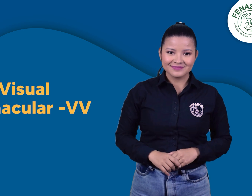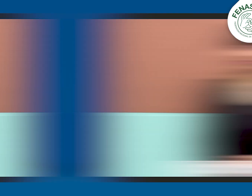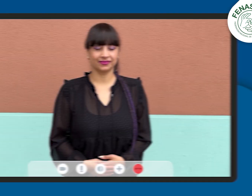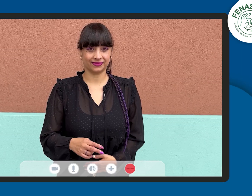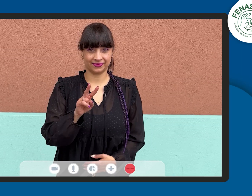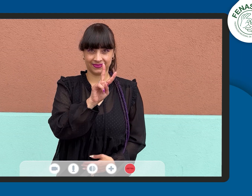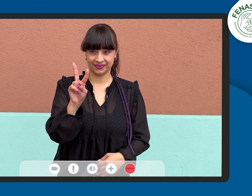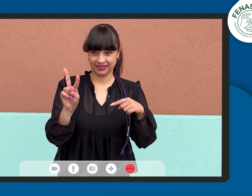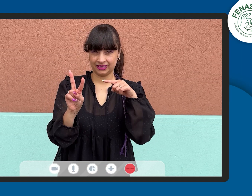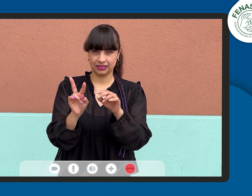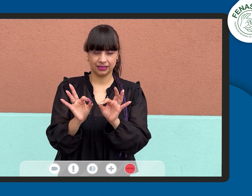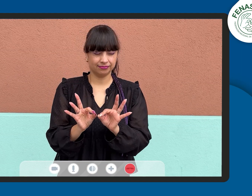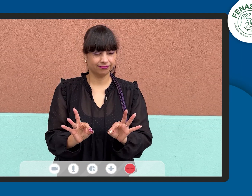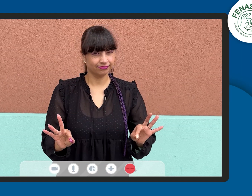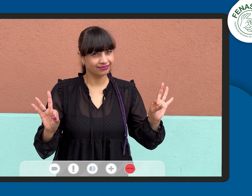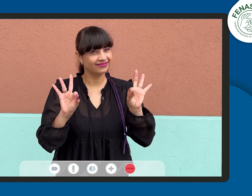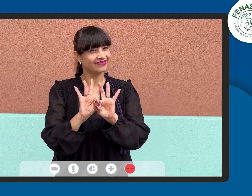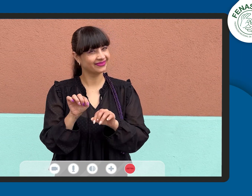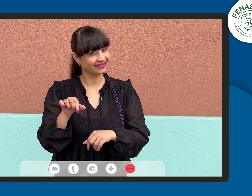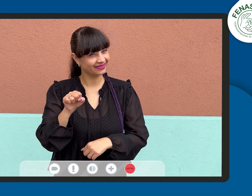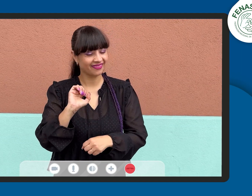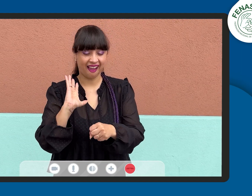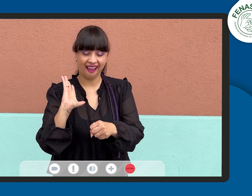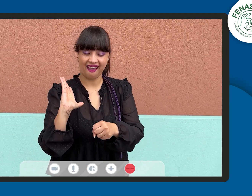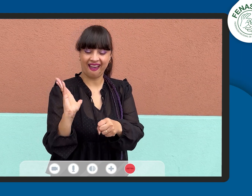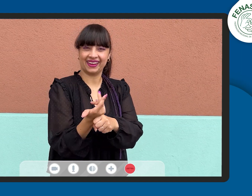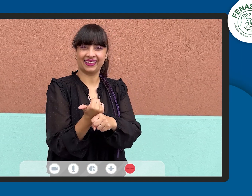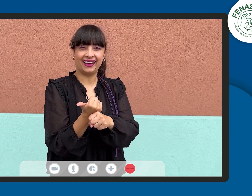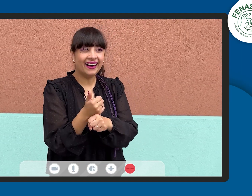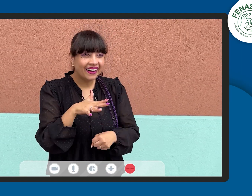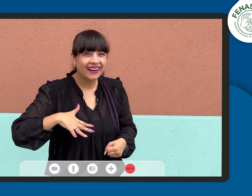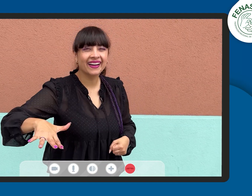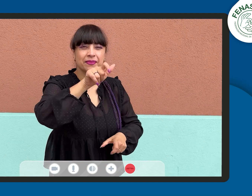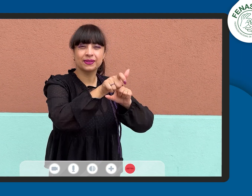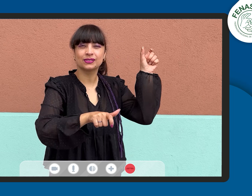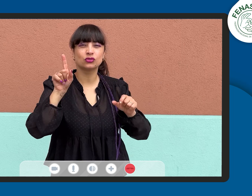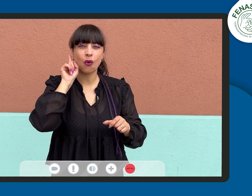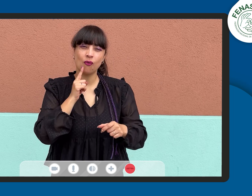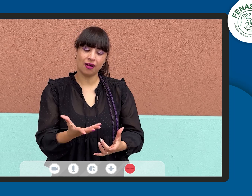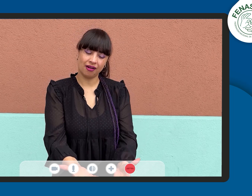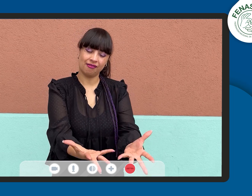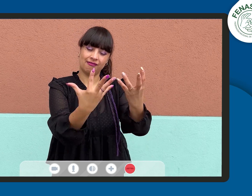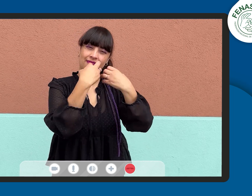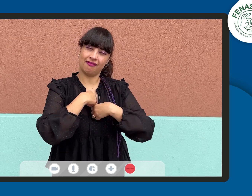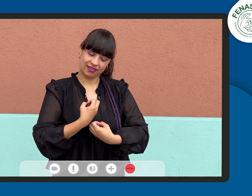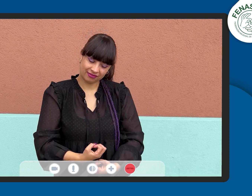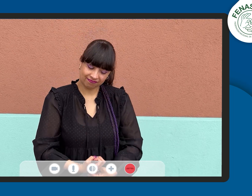Visual vernacular es muy importante. Para las personas sordas, es una expresión artística a través del